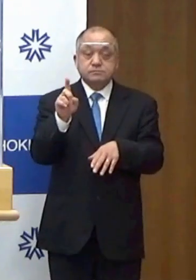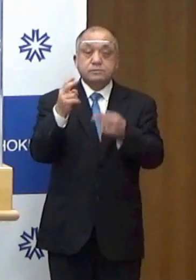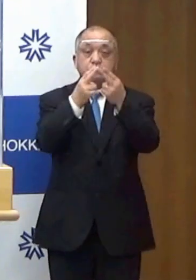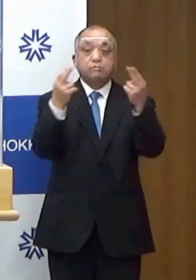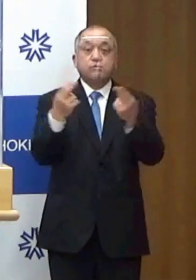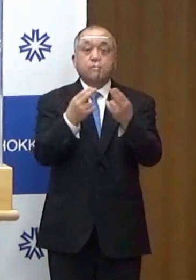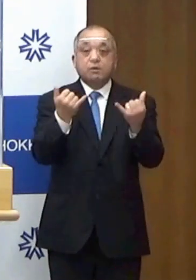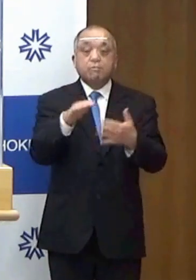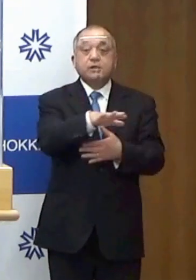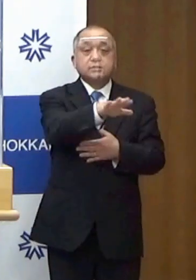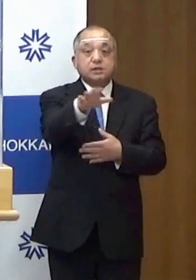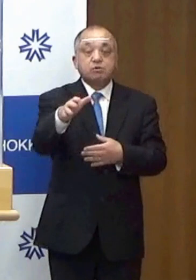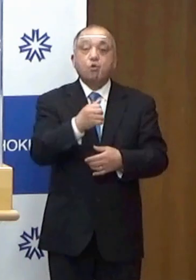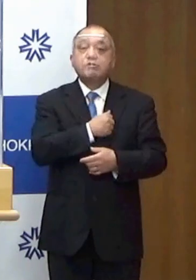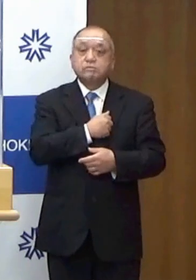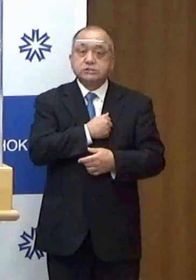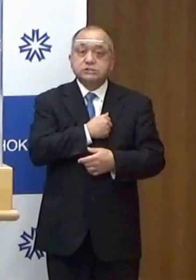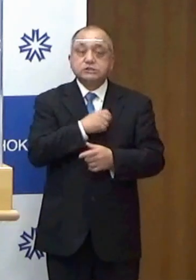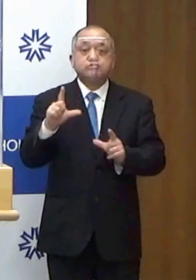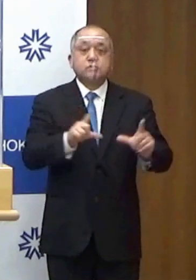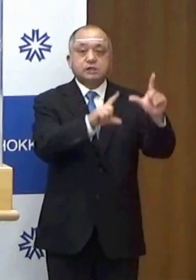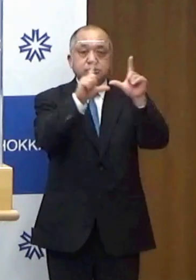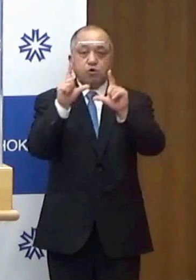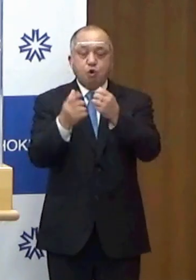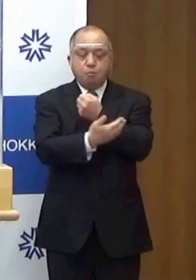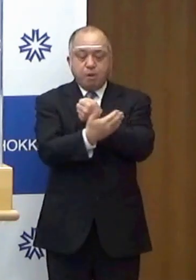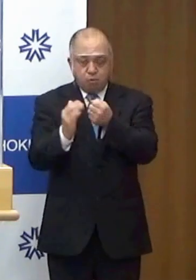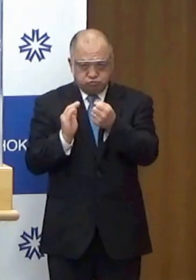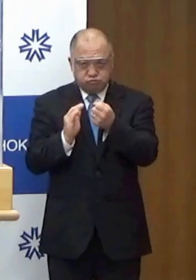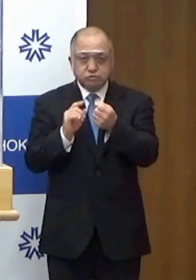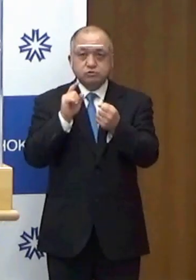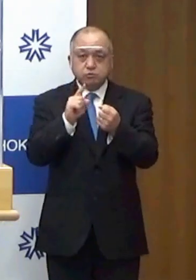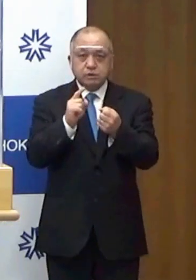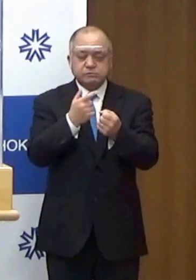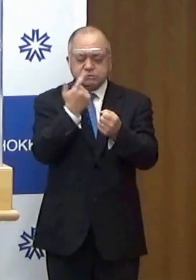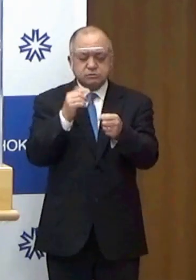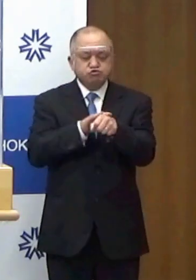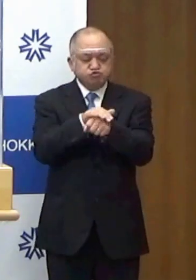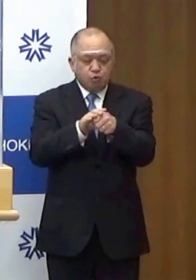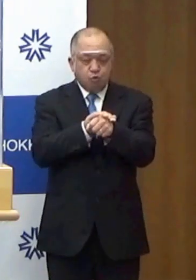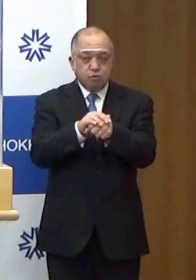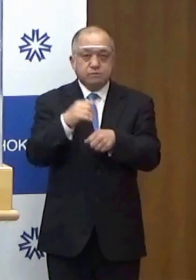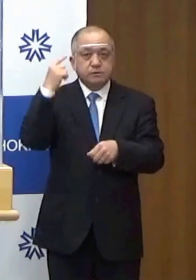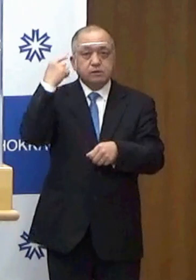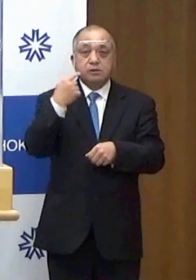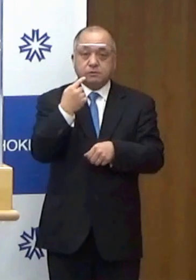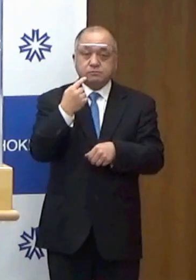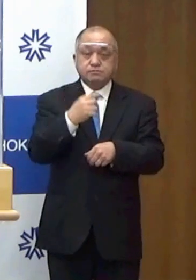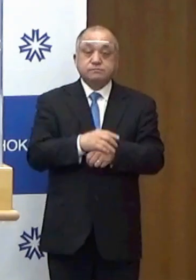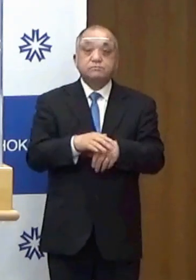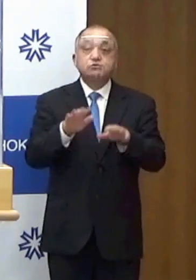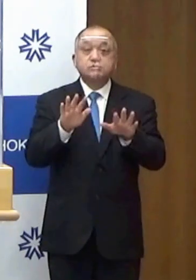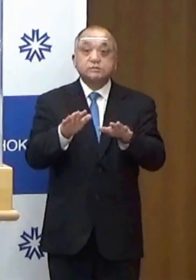の皆様の命と暮らしを守り抜くと、このことが何より重要であります。本